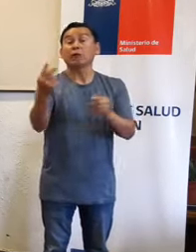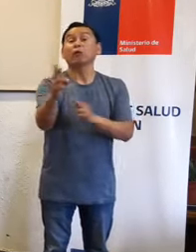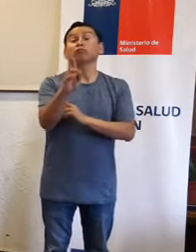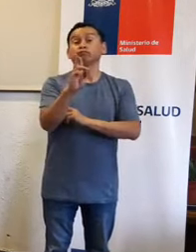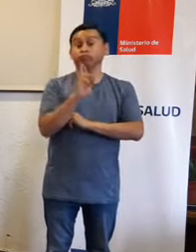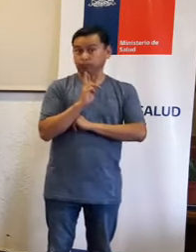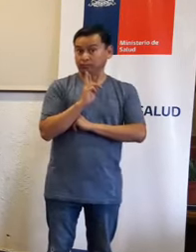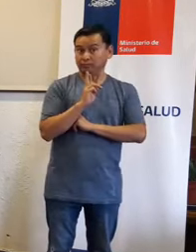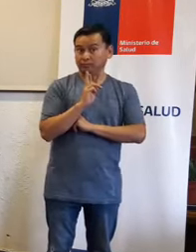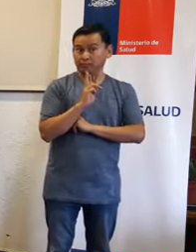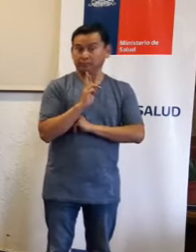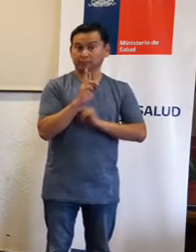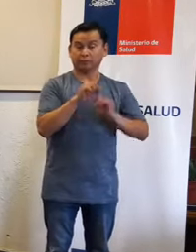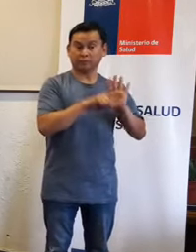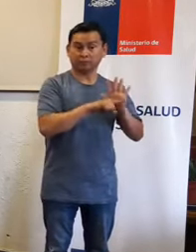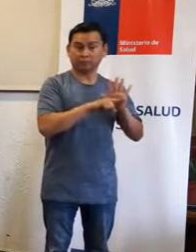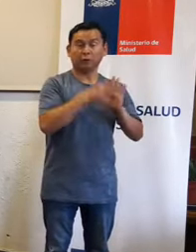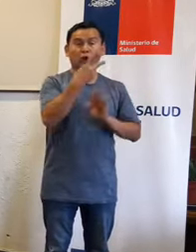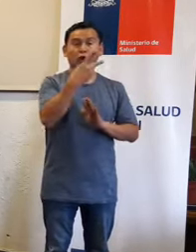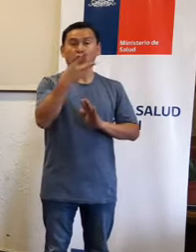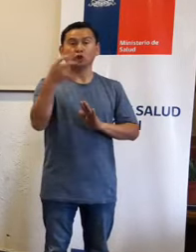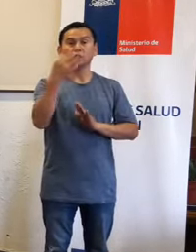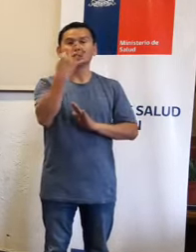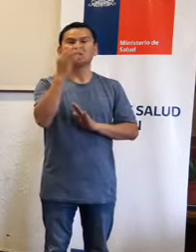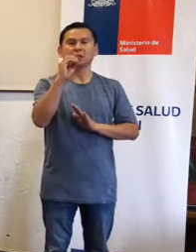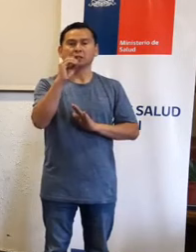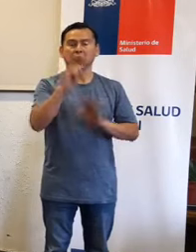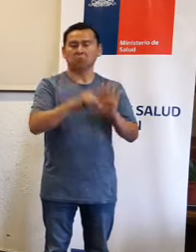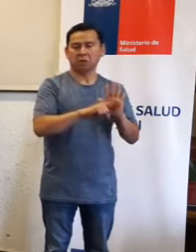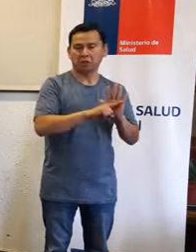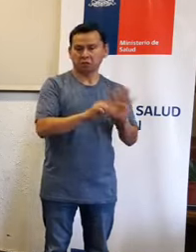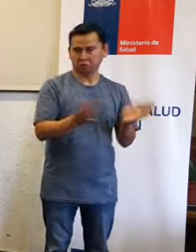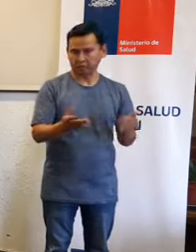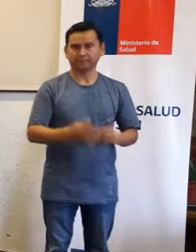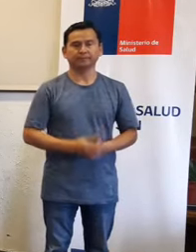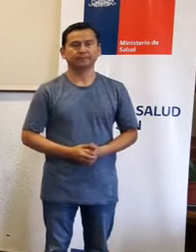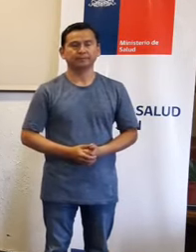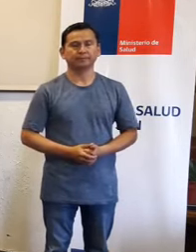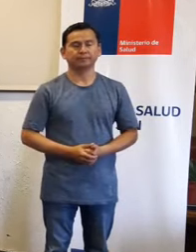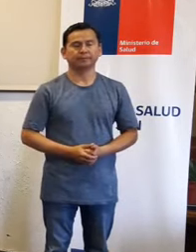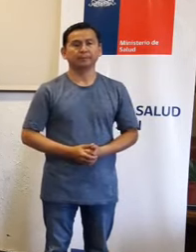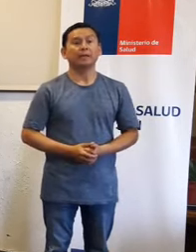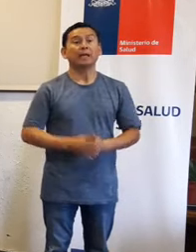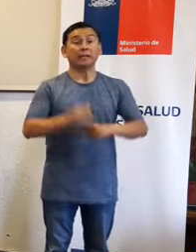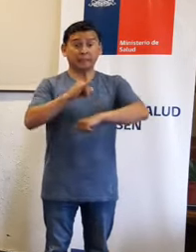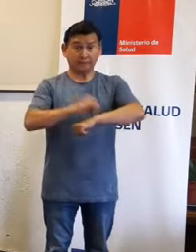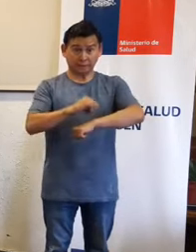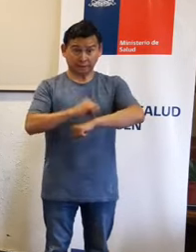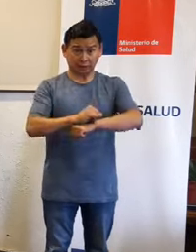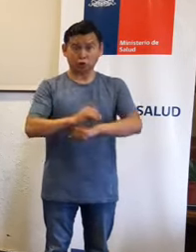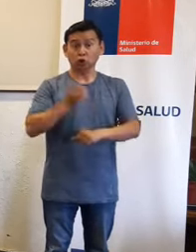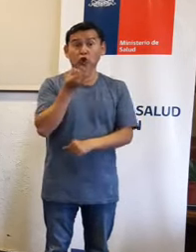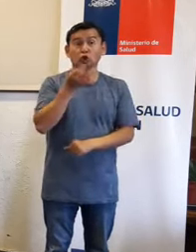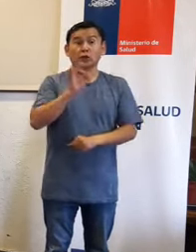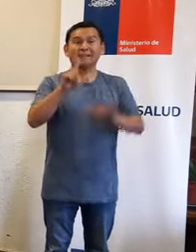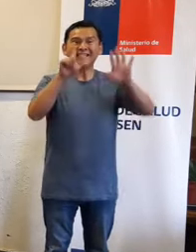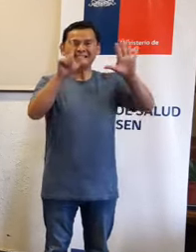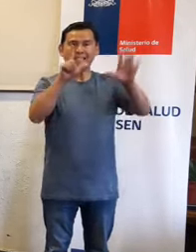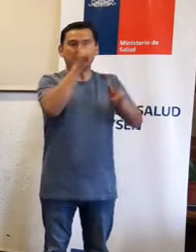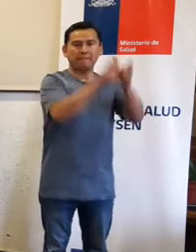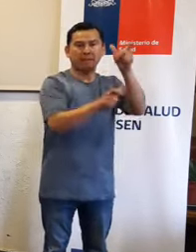muestras descartadas, 230 exámenes negativos. La región se mantiene solo con 7